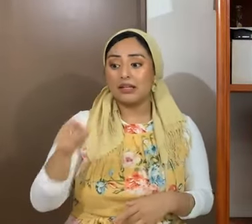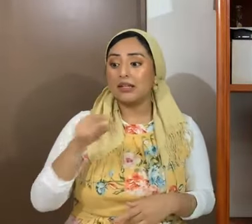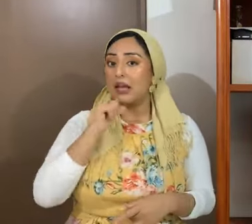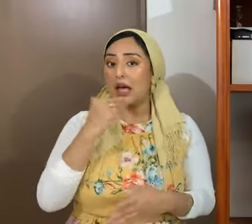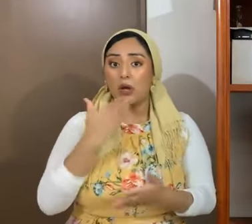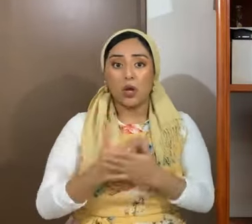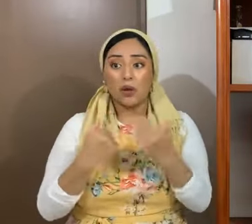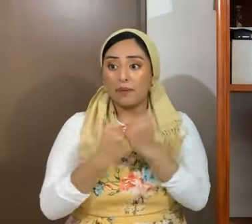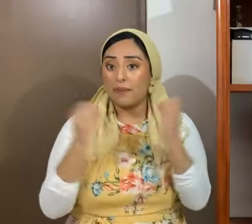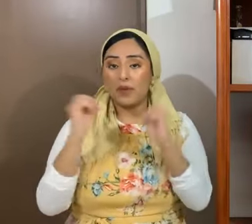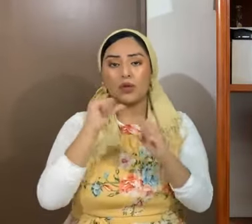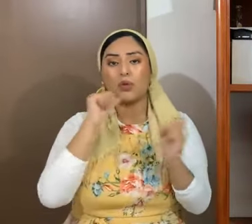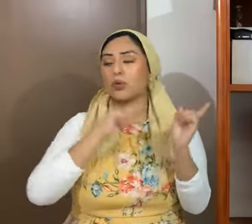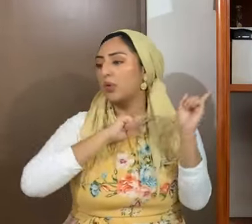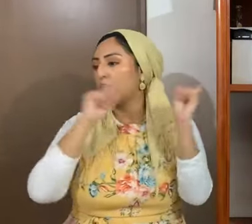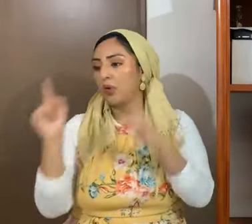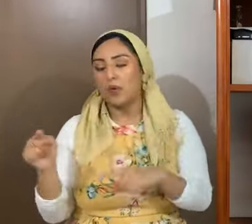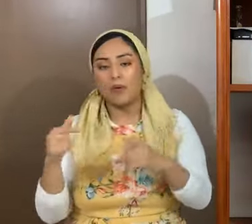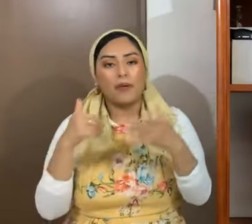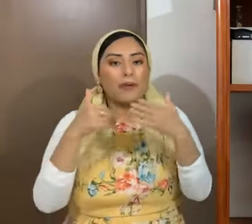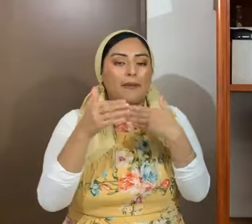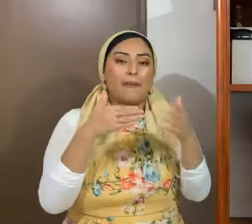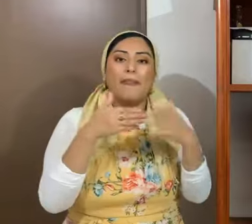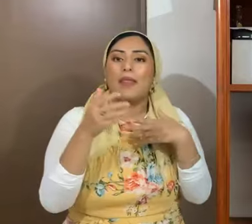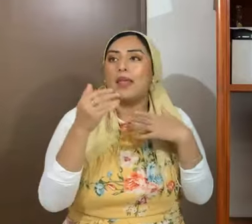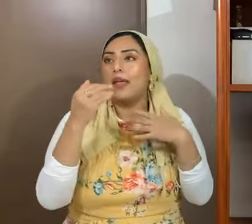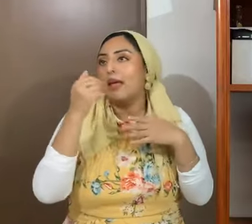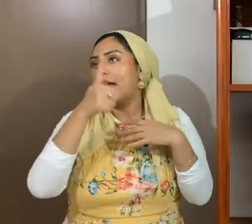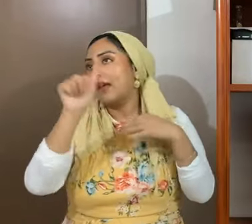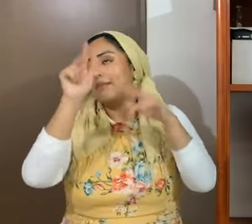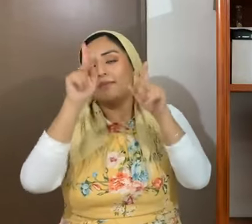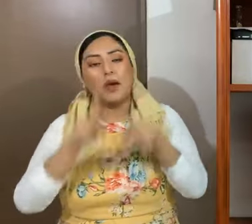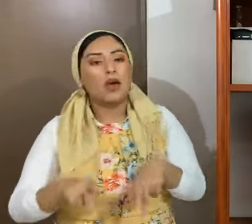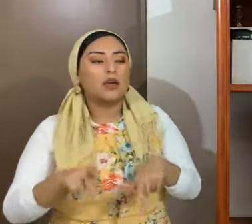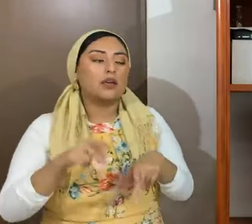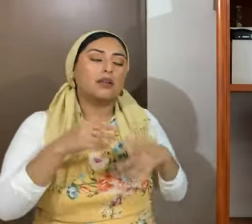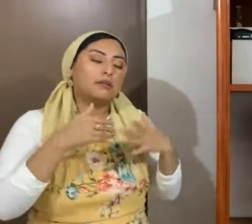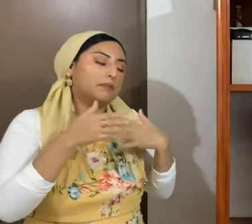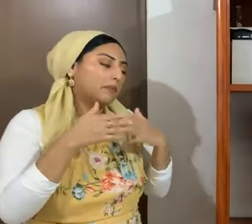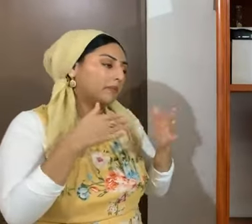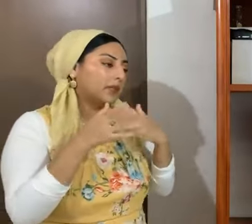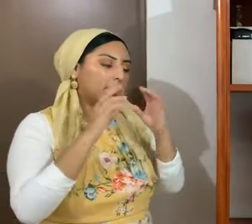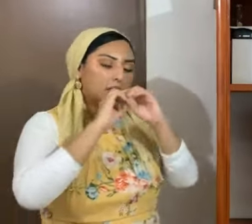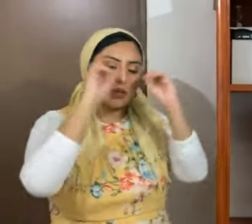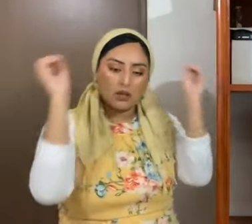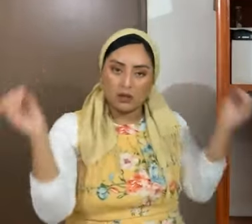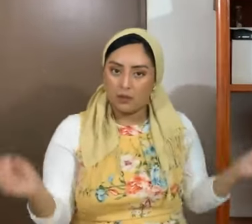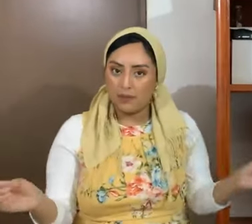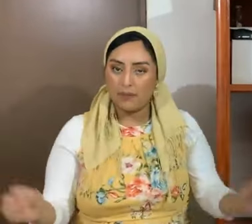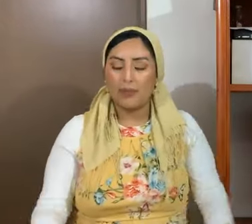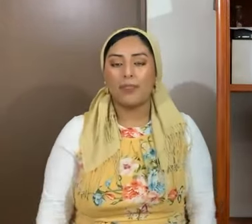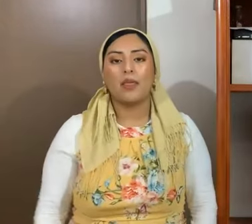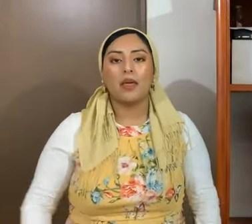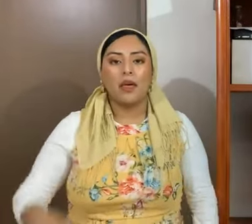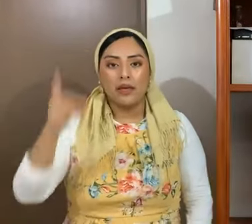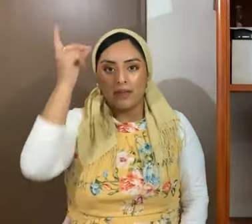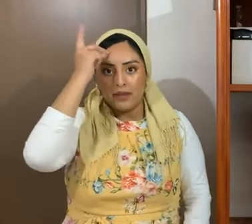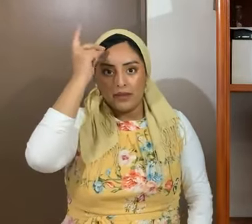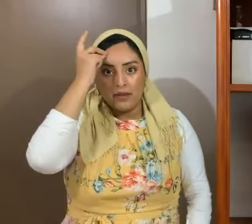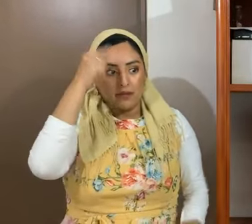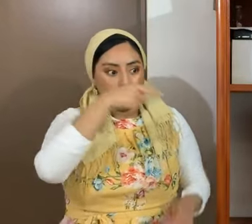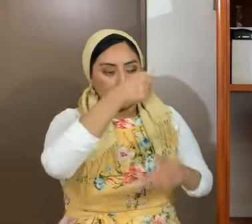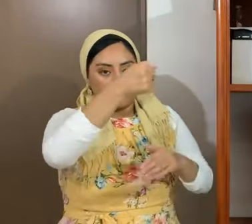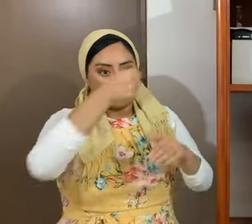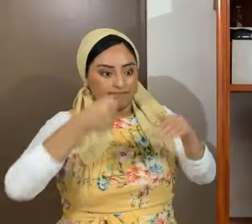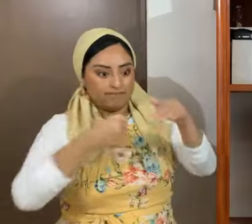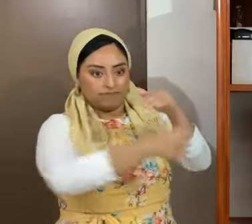ser edificación, no vayas. No importa que sea quien sea, no importa nada. A Daniel lo metieron al